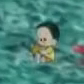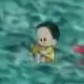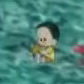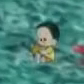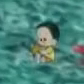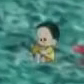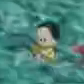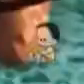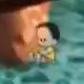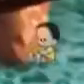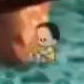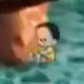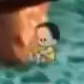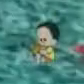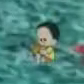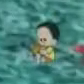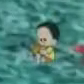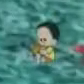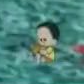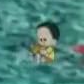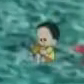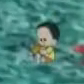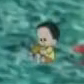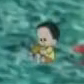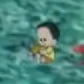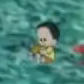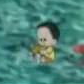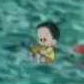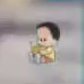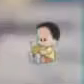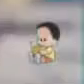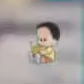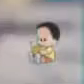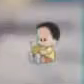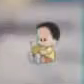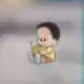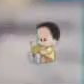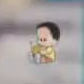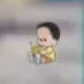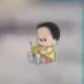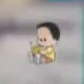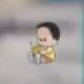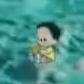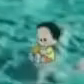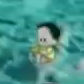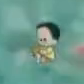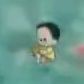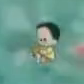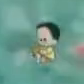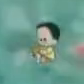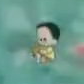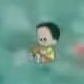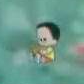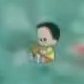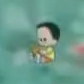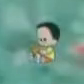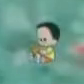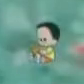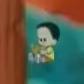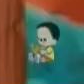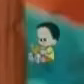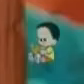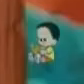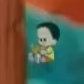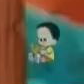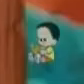e continua brincando com um olhar de timidez. Ela se aproxima com a boneca, ele sorri. Um menino observa